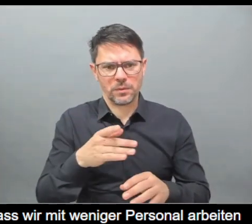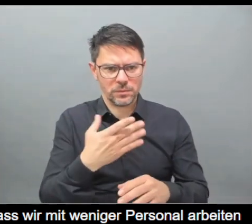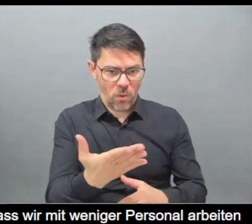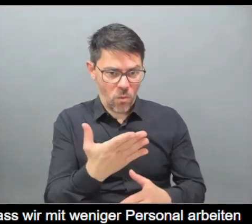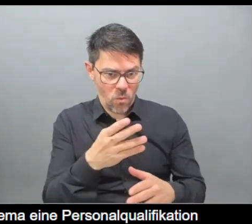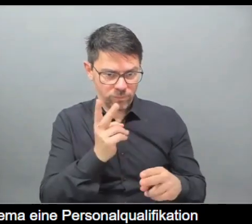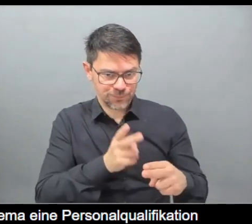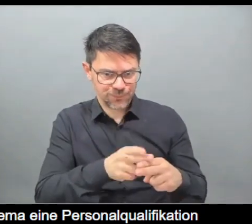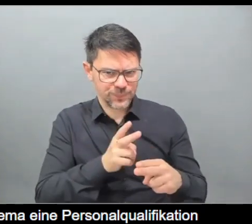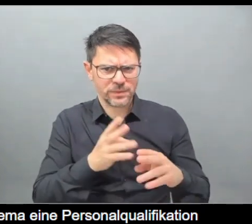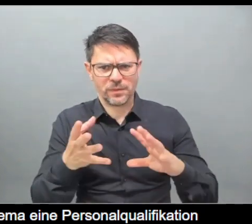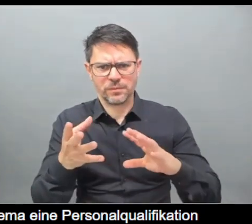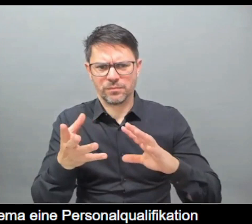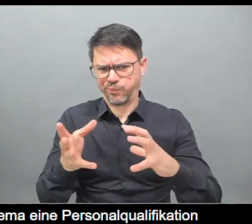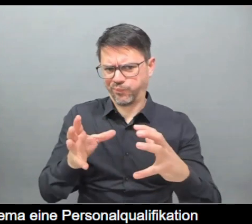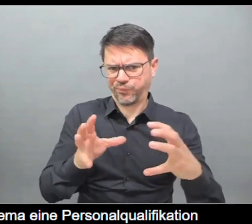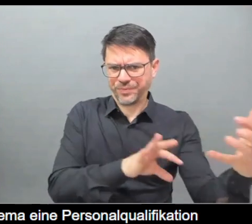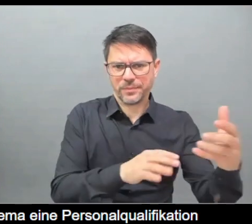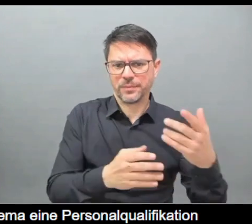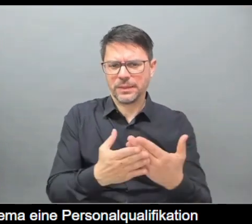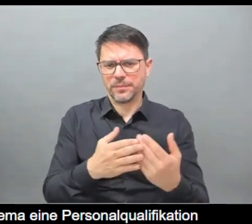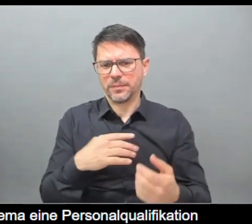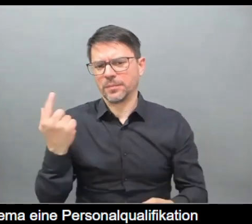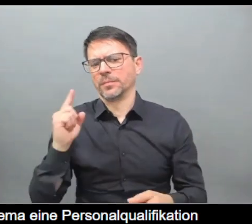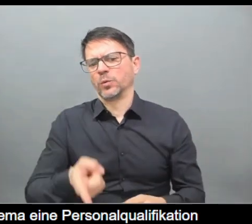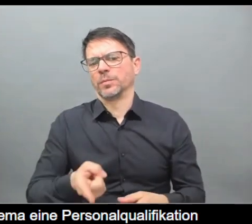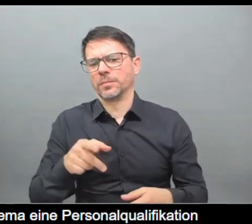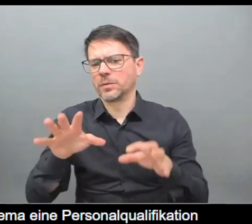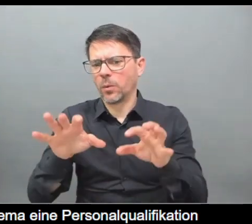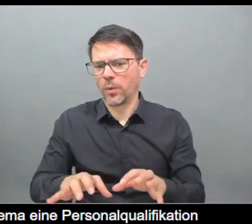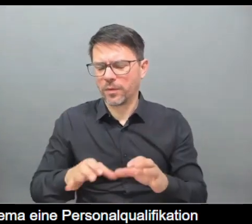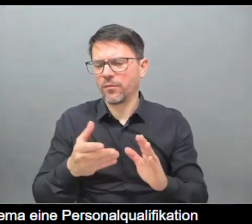richtig, mehr eine Ambulantisierung zu machen, aber auch diese Bürokratie wieder zurückzubauen.